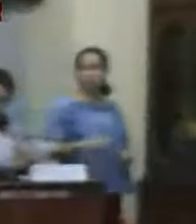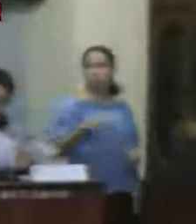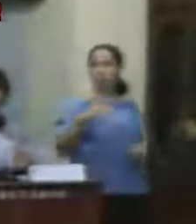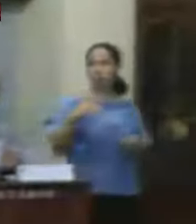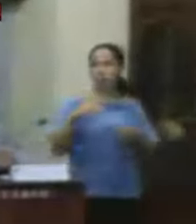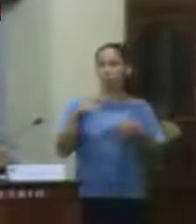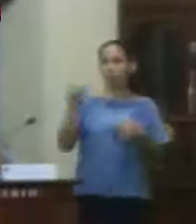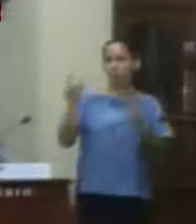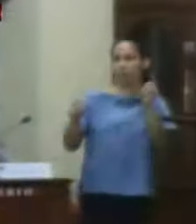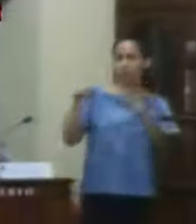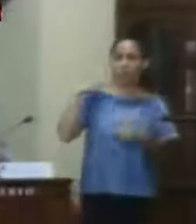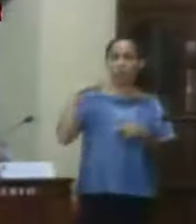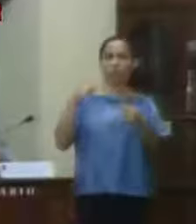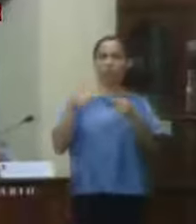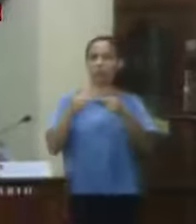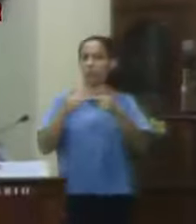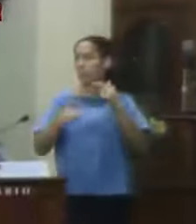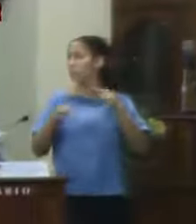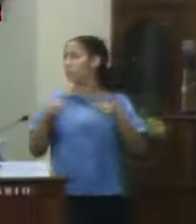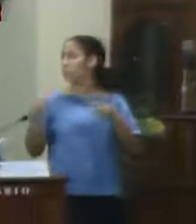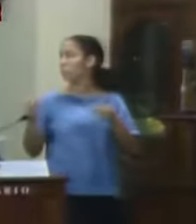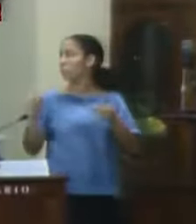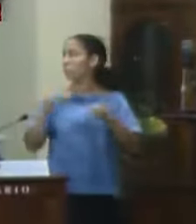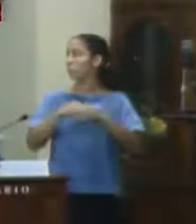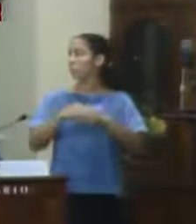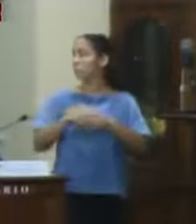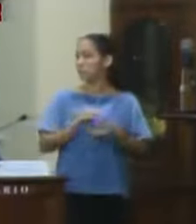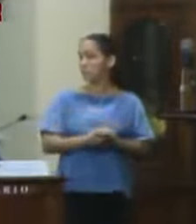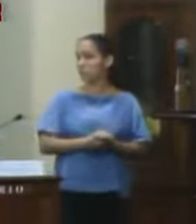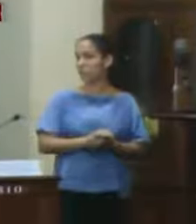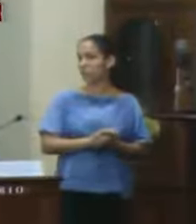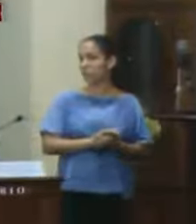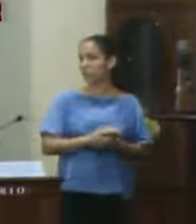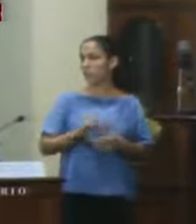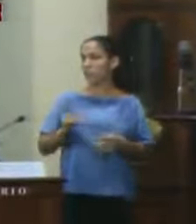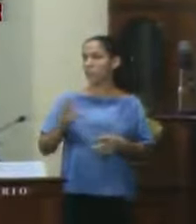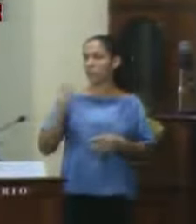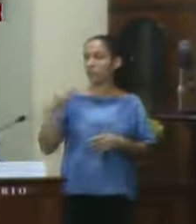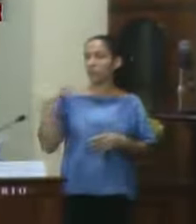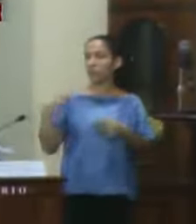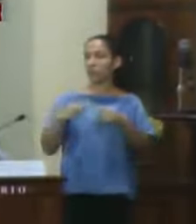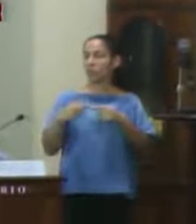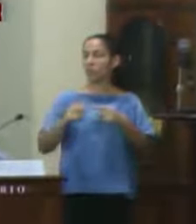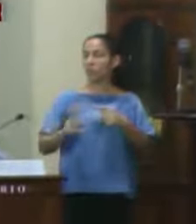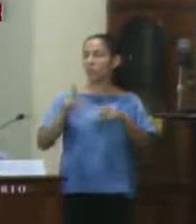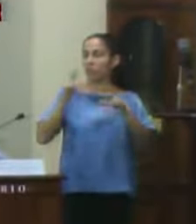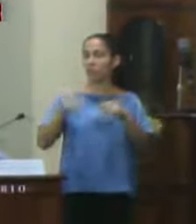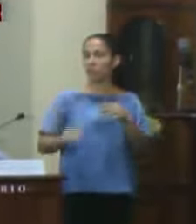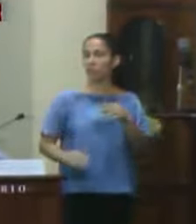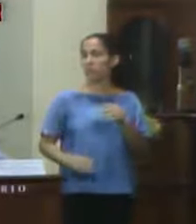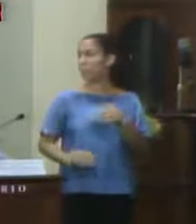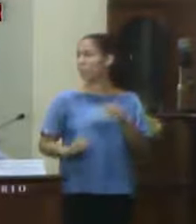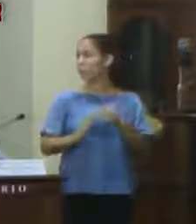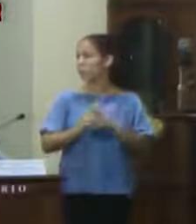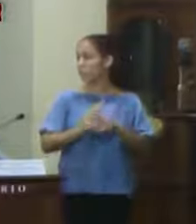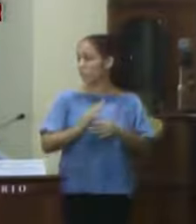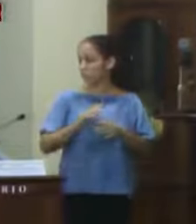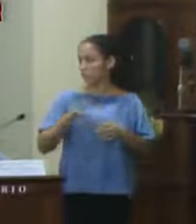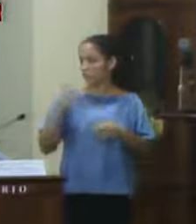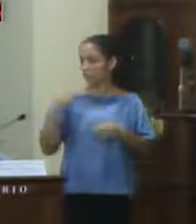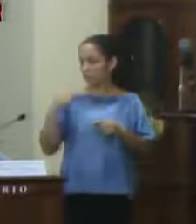discutir? Requerimento? Coloco o requerimento, então, em votação. Aqueles que concordarem, permaneçam como estão. Aprovado